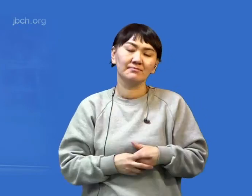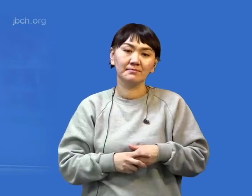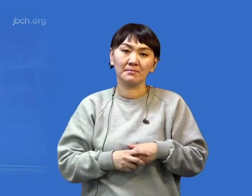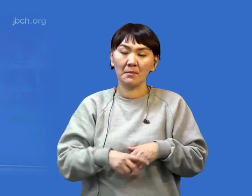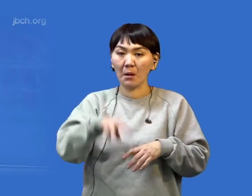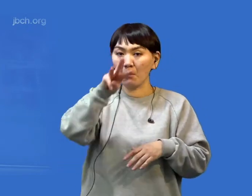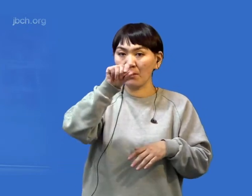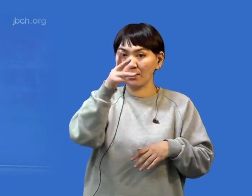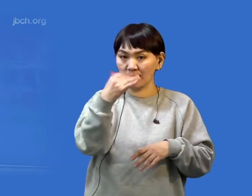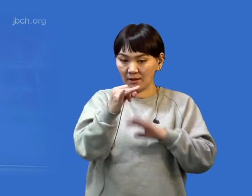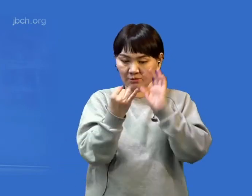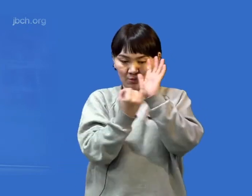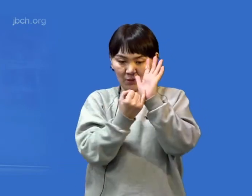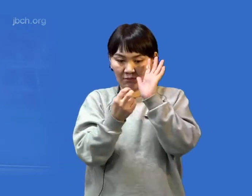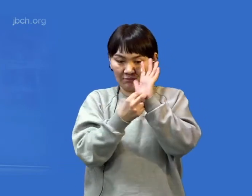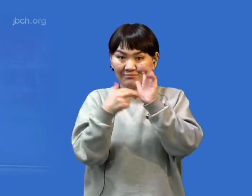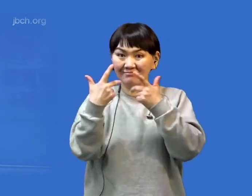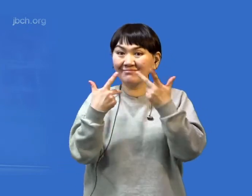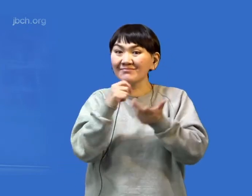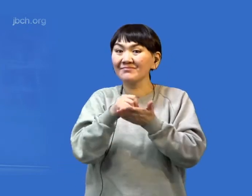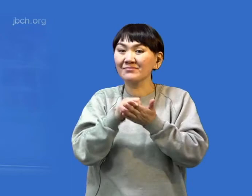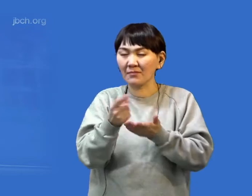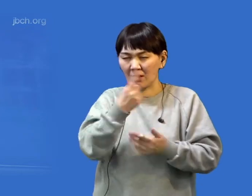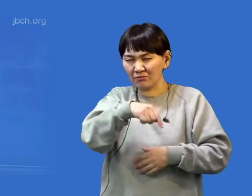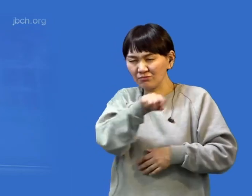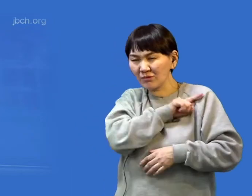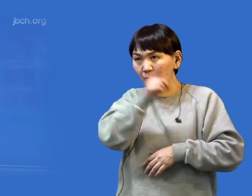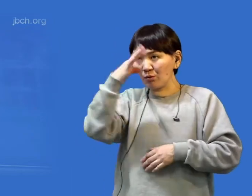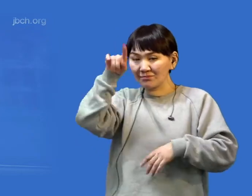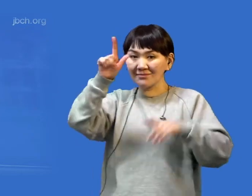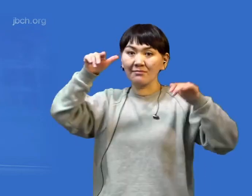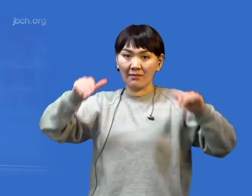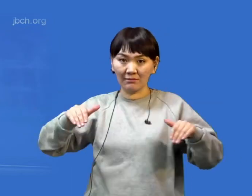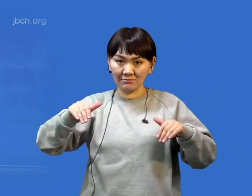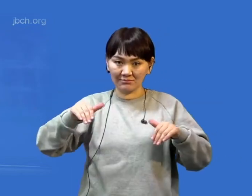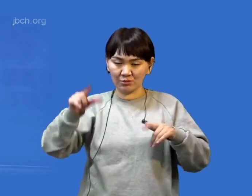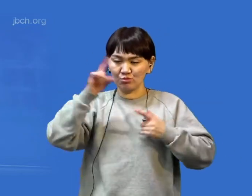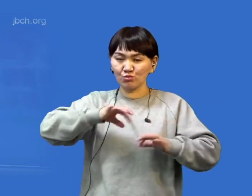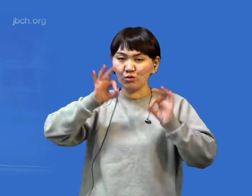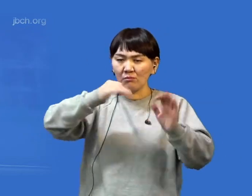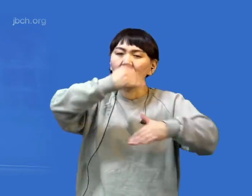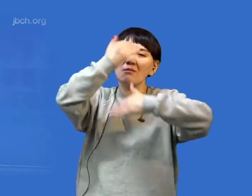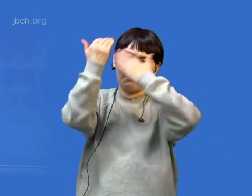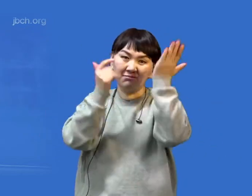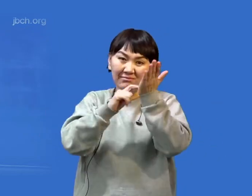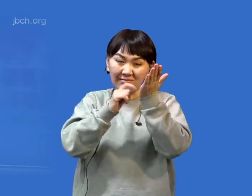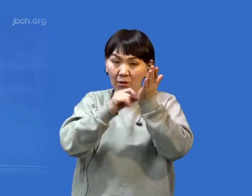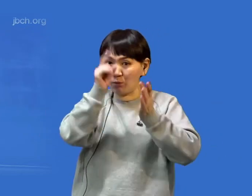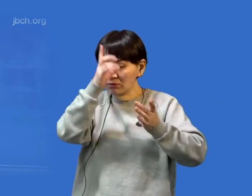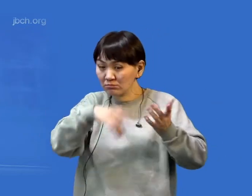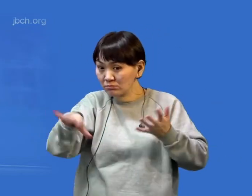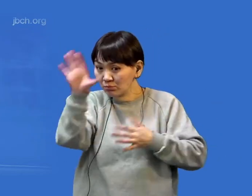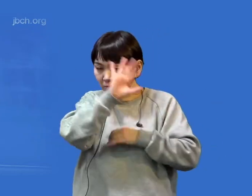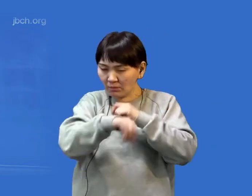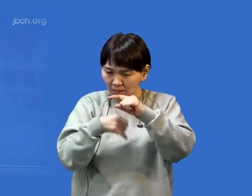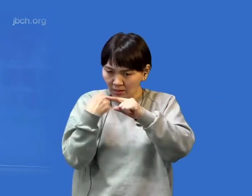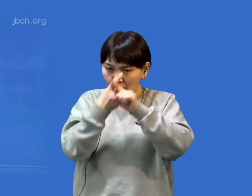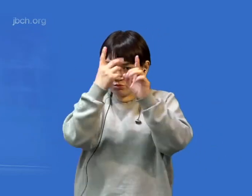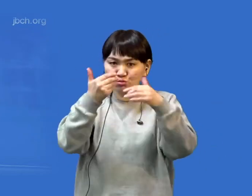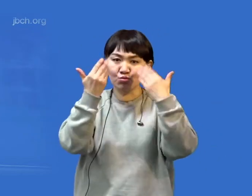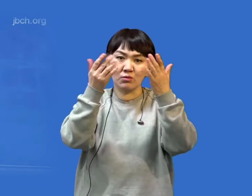Матай 6-гийн 33 дугаар эшлэлээрээс харуул гагцгүй эхлээд ургын хаанчлал зөвхөн байдлыг хай. Тэгвэл энэ бүхнийг та нарт нэмж өгөх болно.